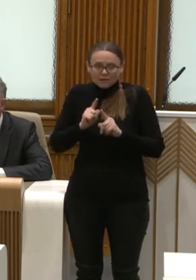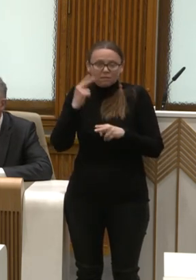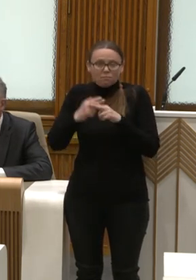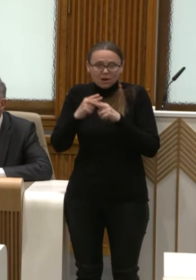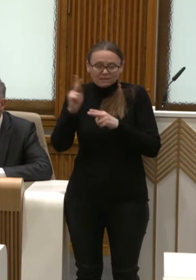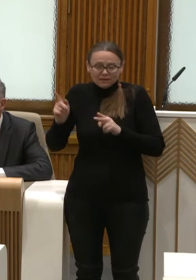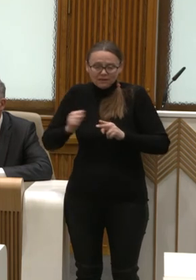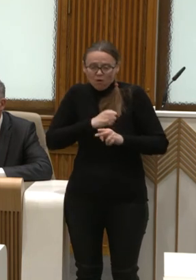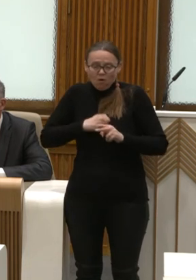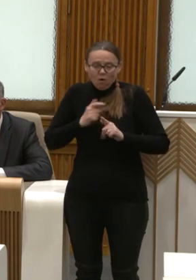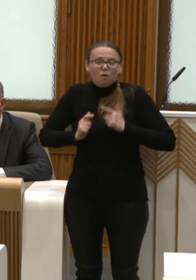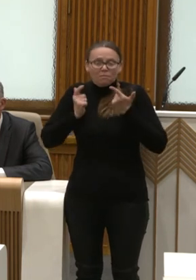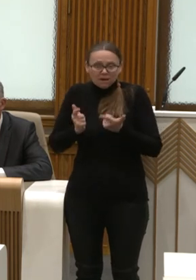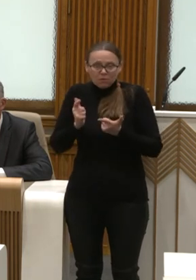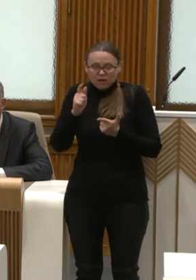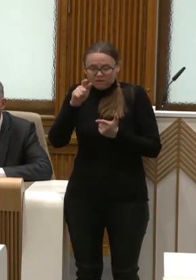ta koronavirus,